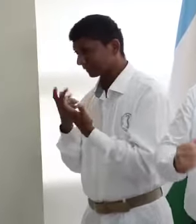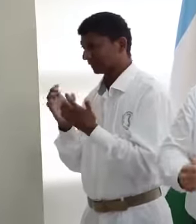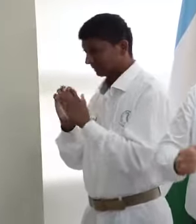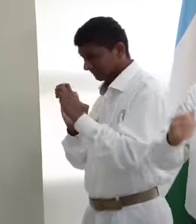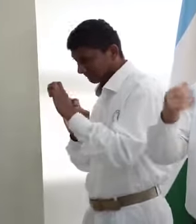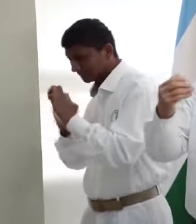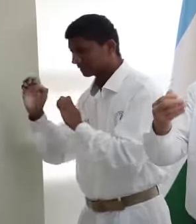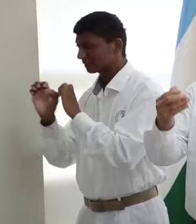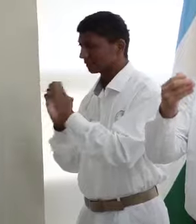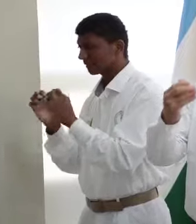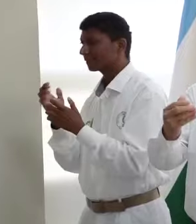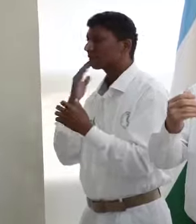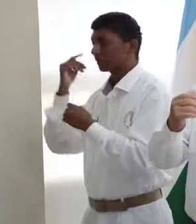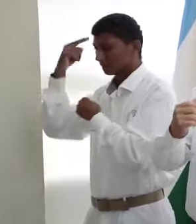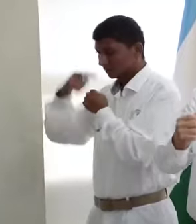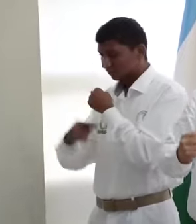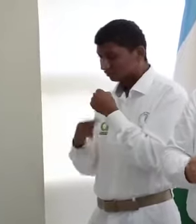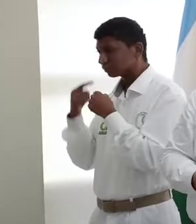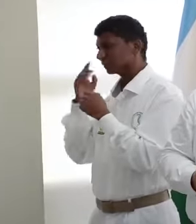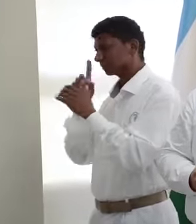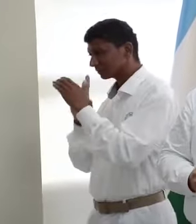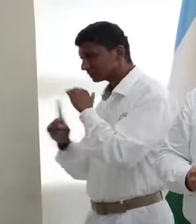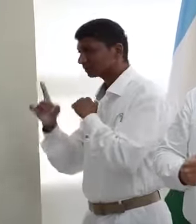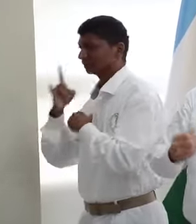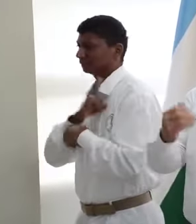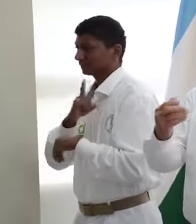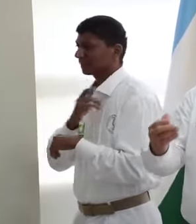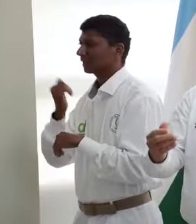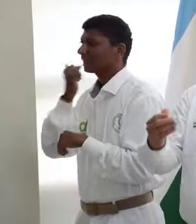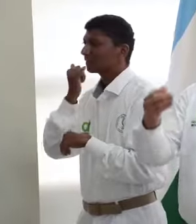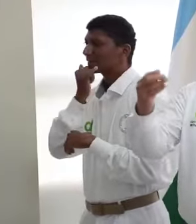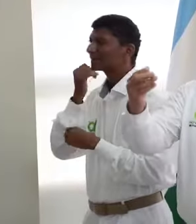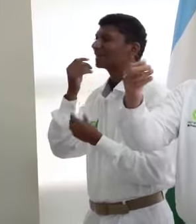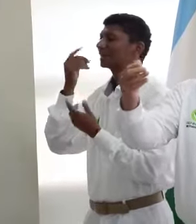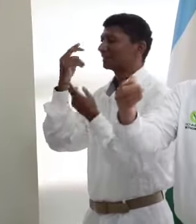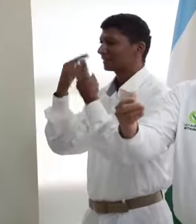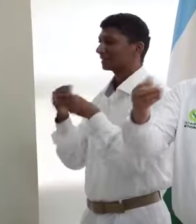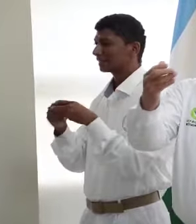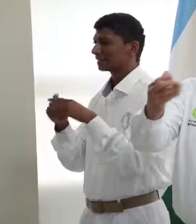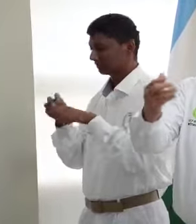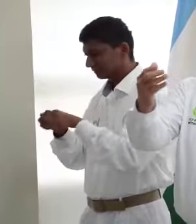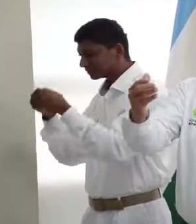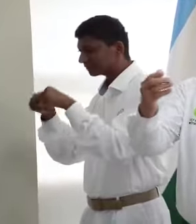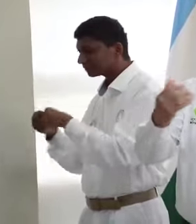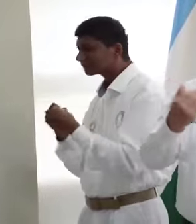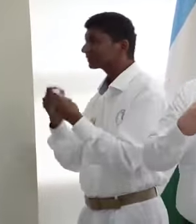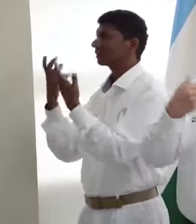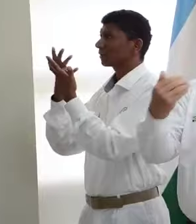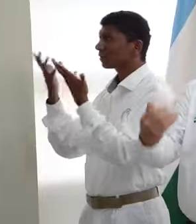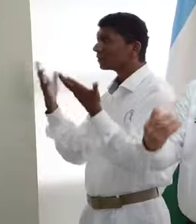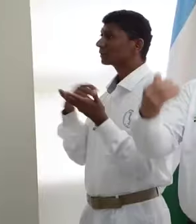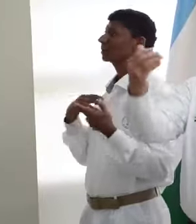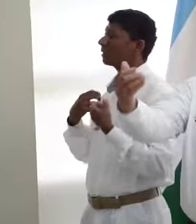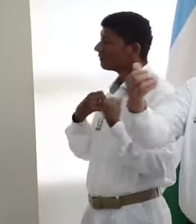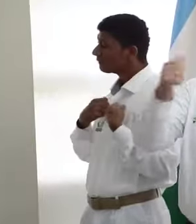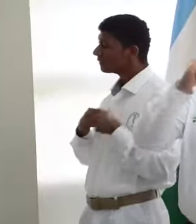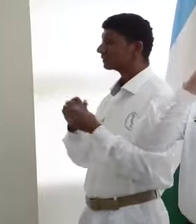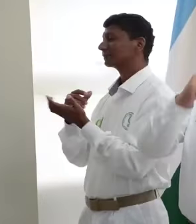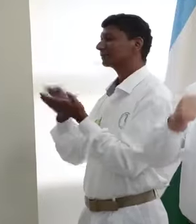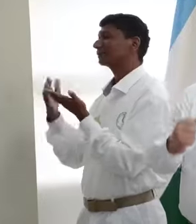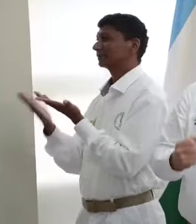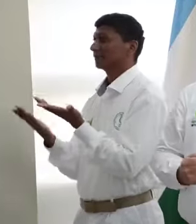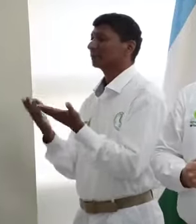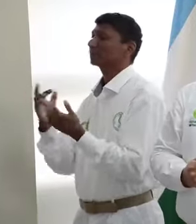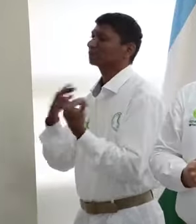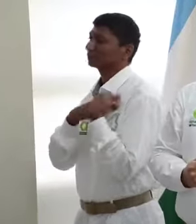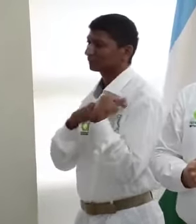repeler. Cuando el ESMAD entra a los campos universitarios, lo que se genera son destrucción de bienes públicos que nosotros como rectores